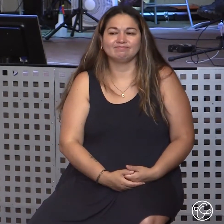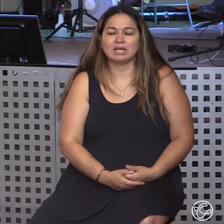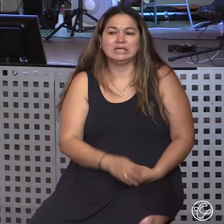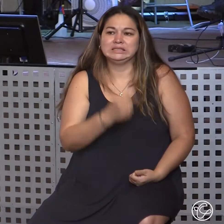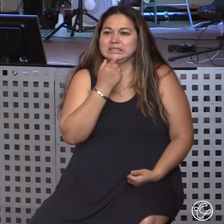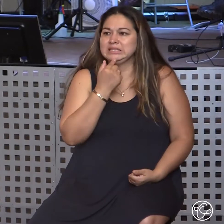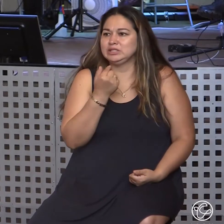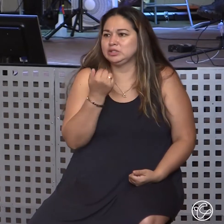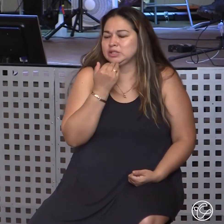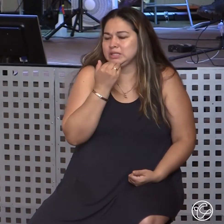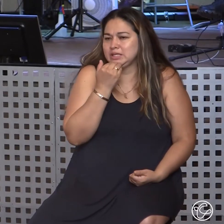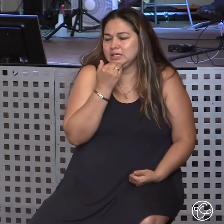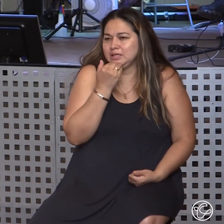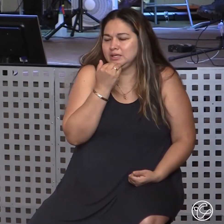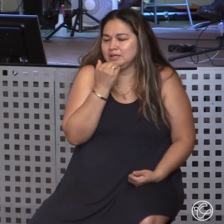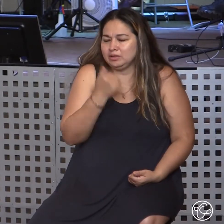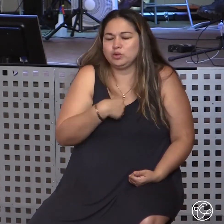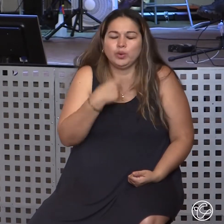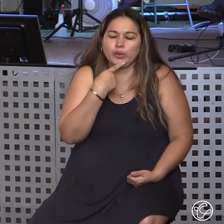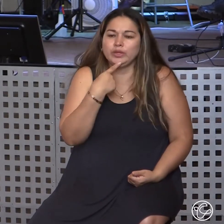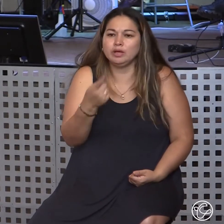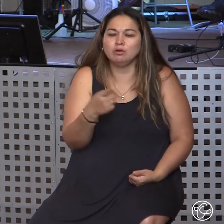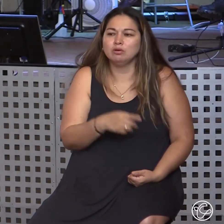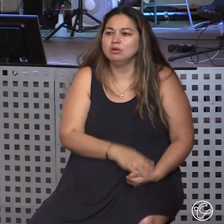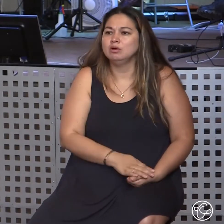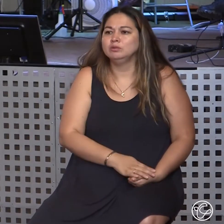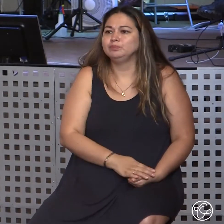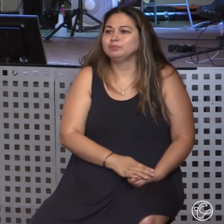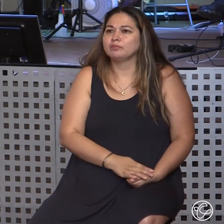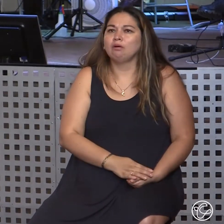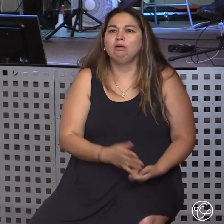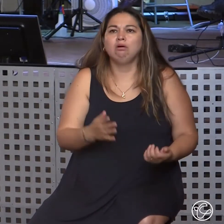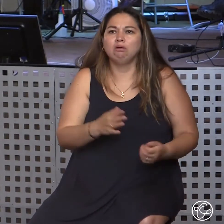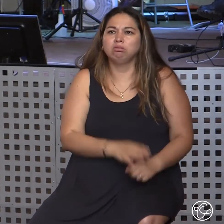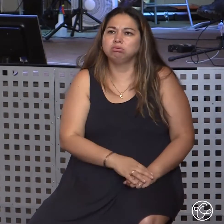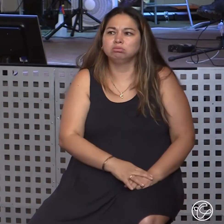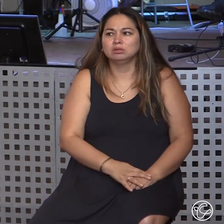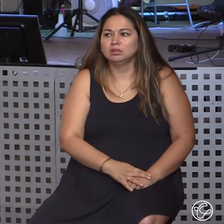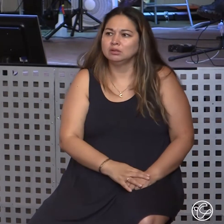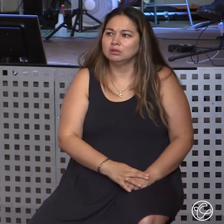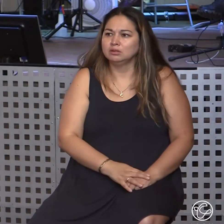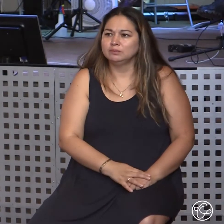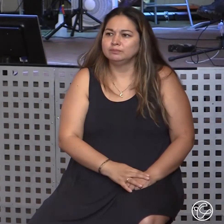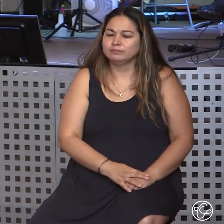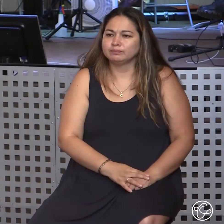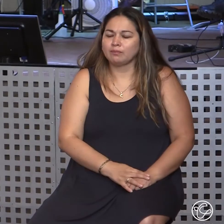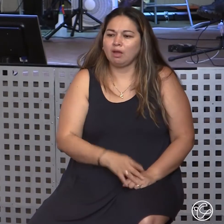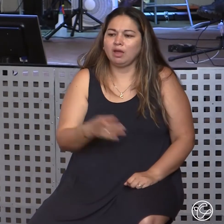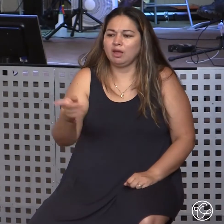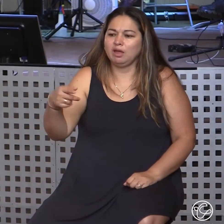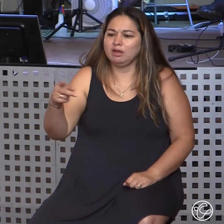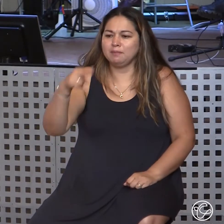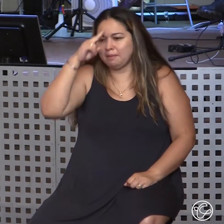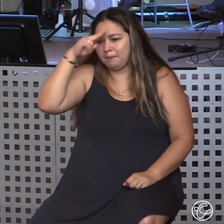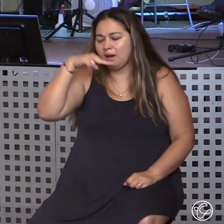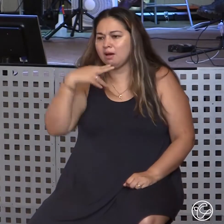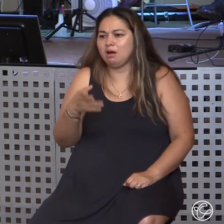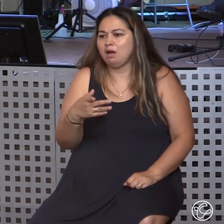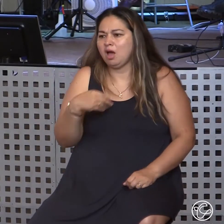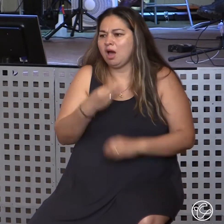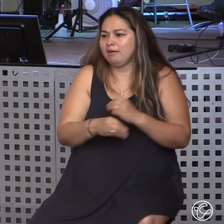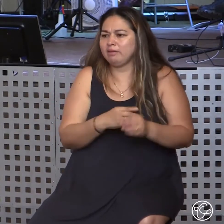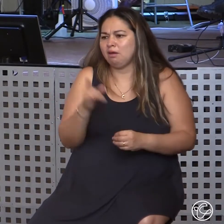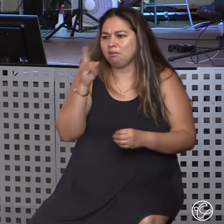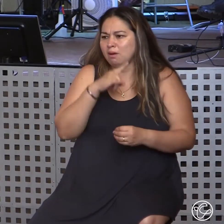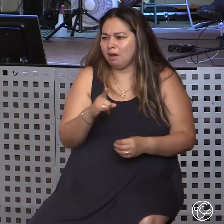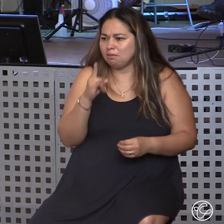maldecir, lo que me hubiera gustado ser, lo que participo es de lo malo de ellos. Por eso